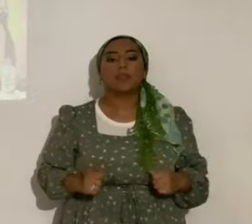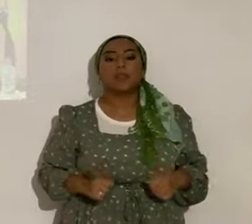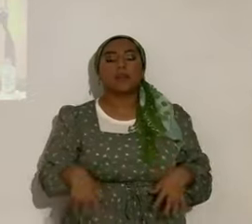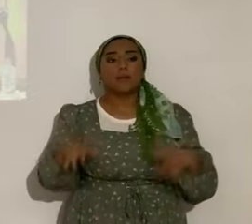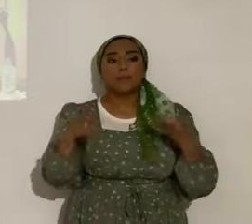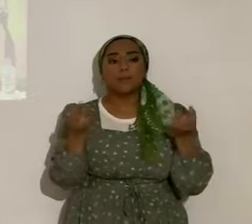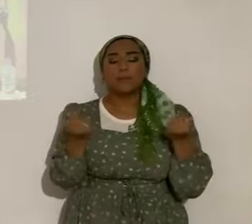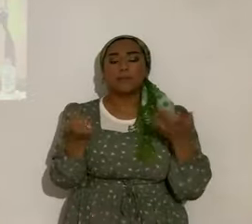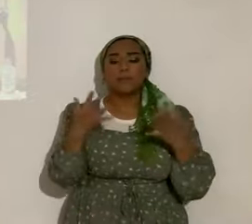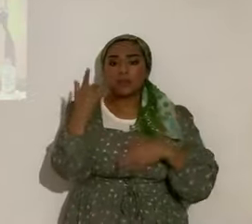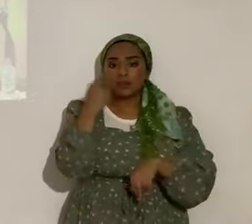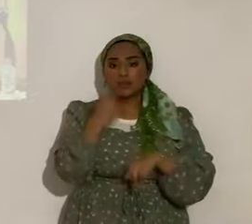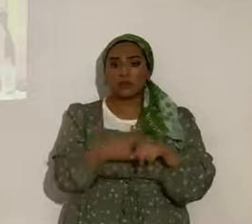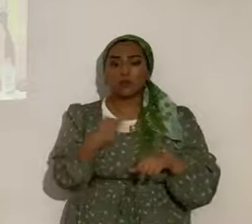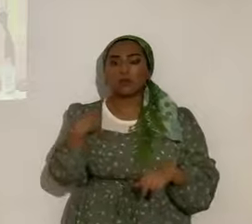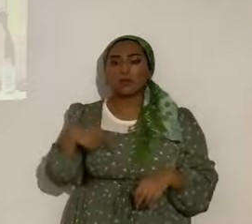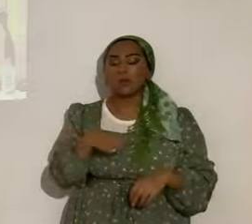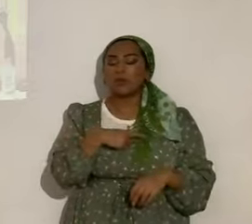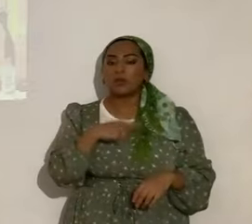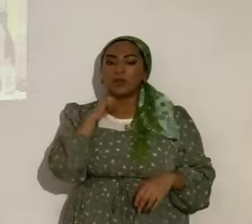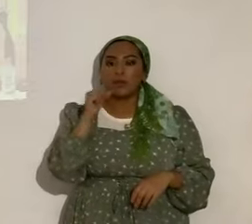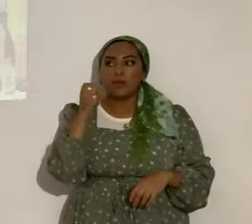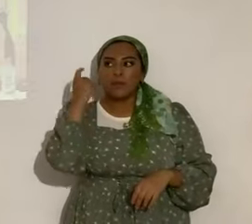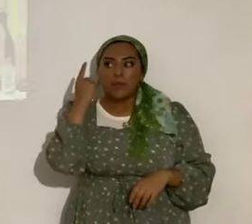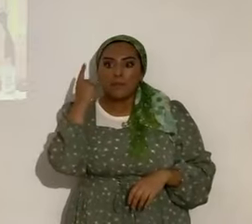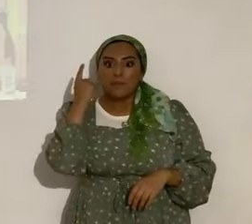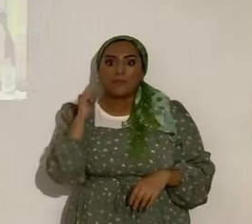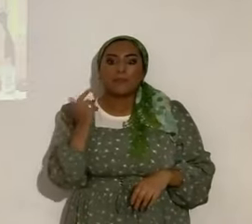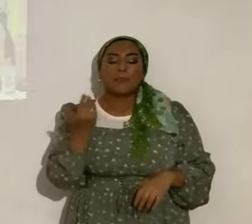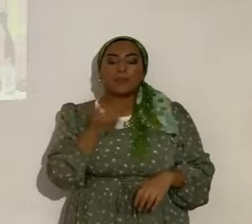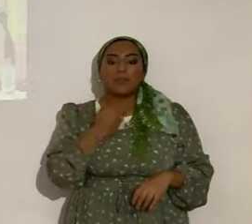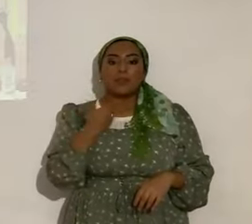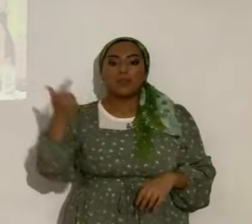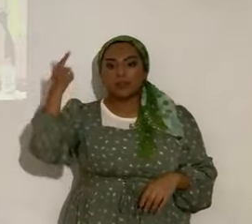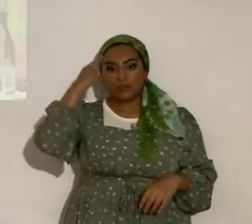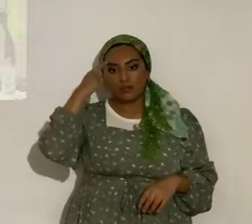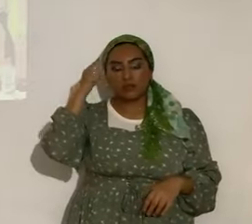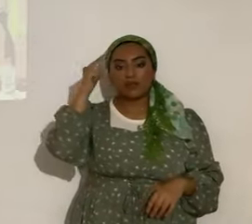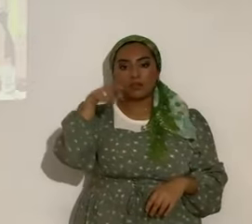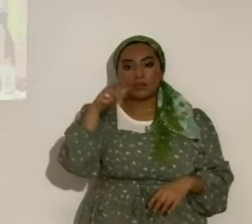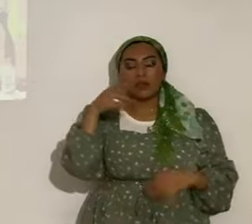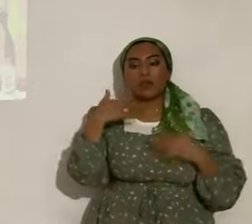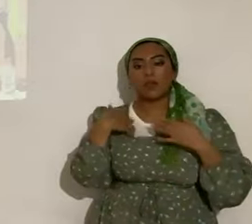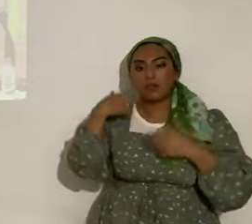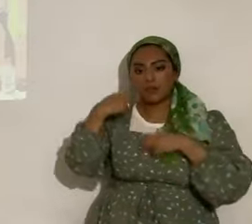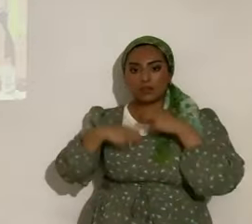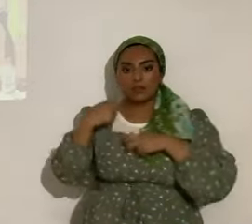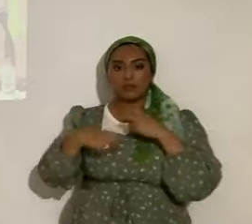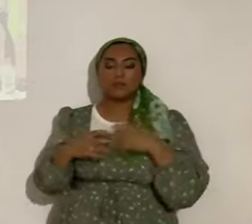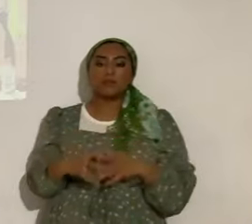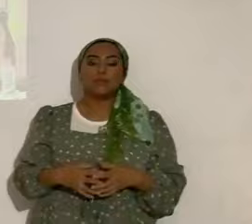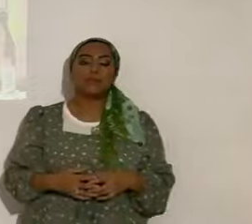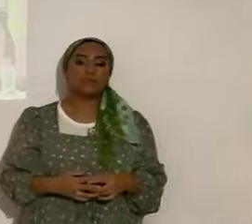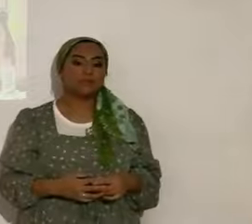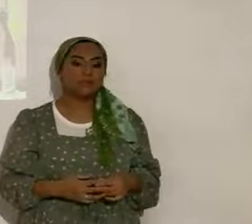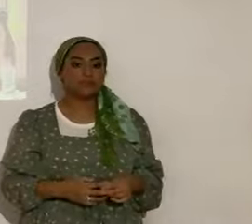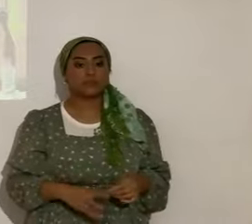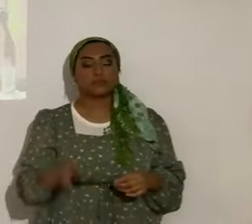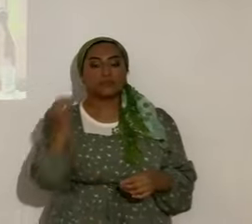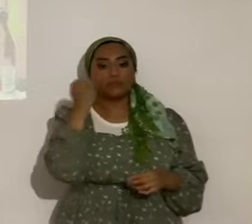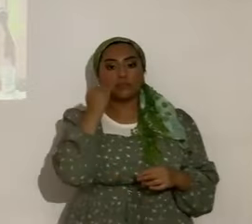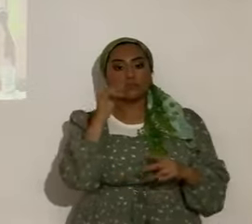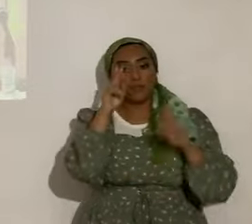muchas veces no somos conscientes de nuestro estado mental. Y ahí un problema importante porque no se tiene. Si la